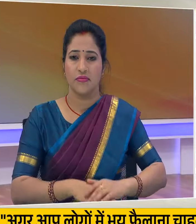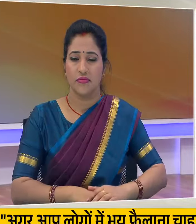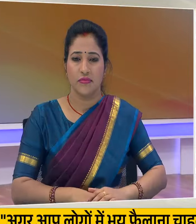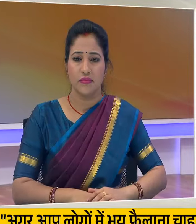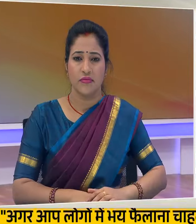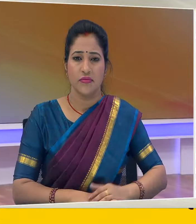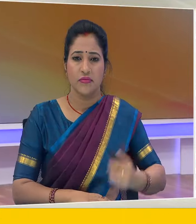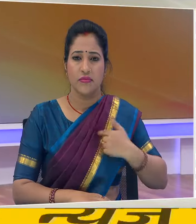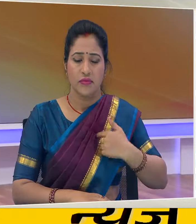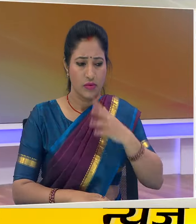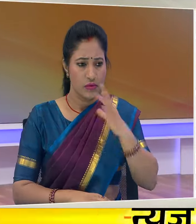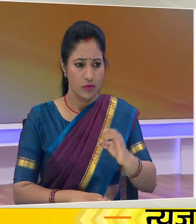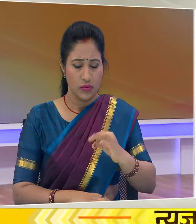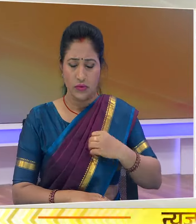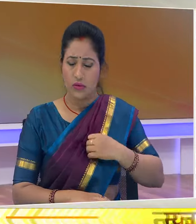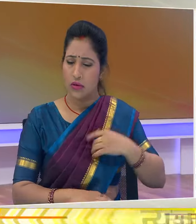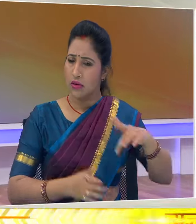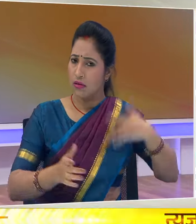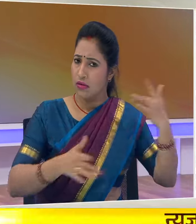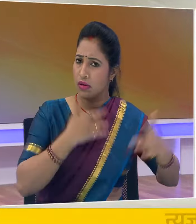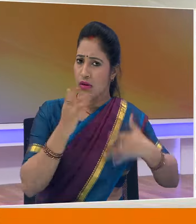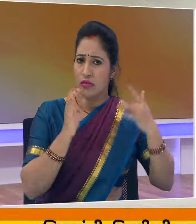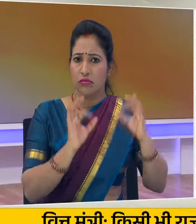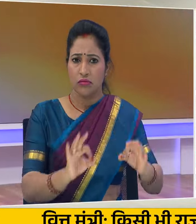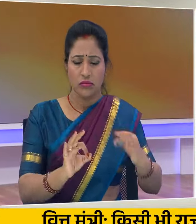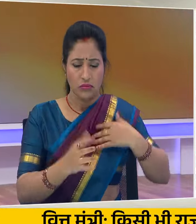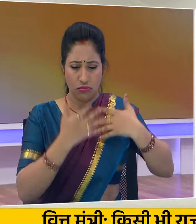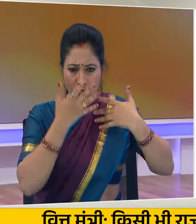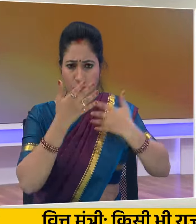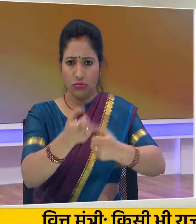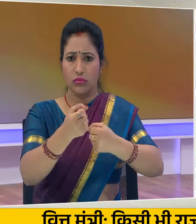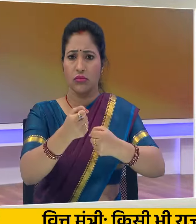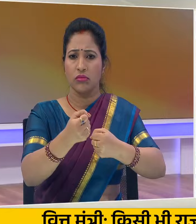I am extremely humbled by the trust, faith.